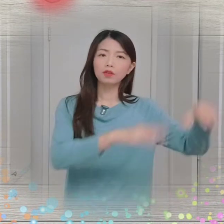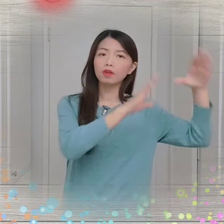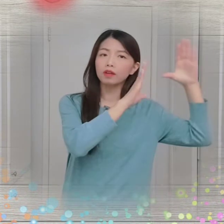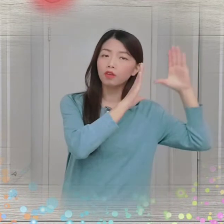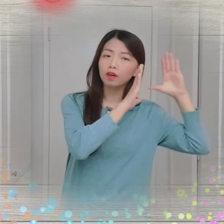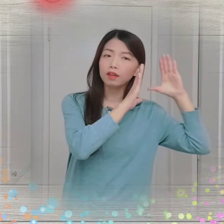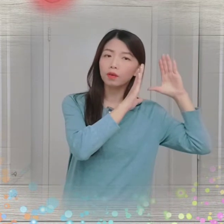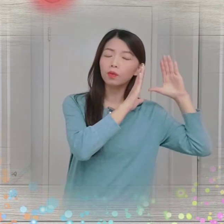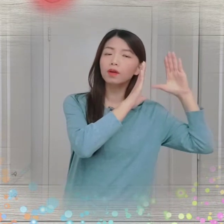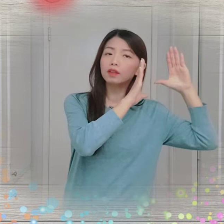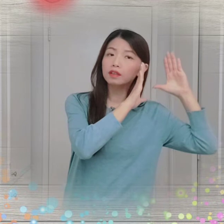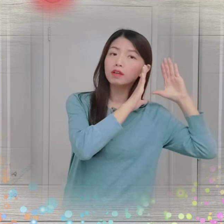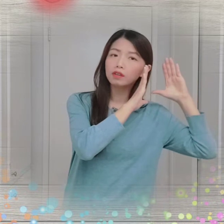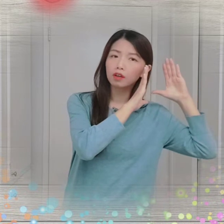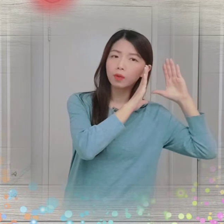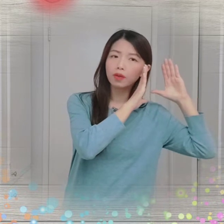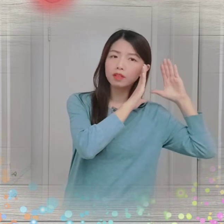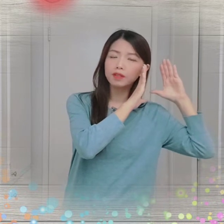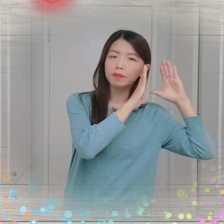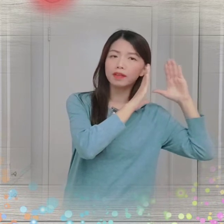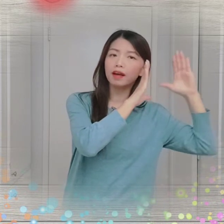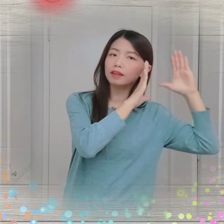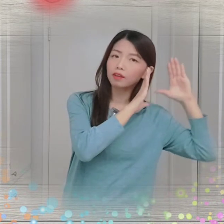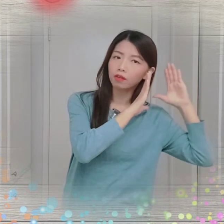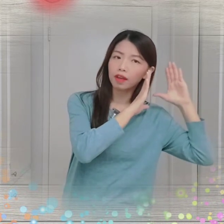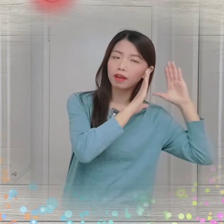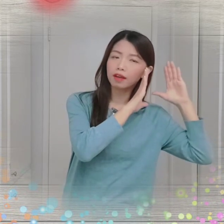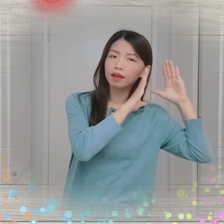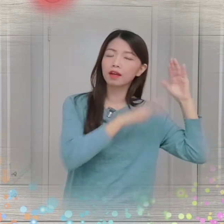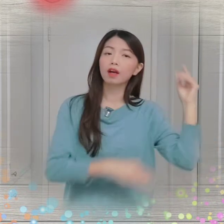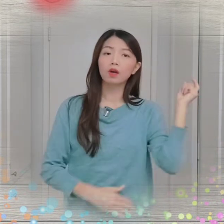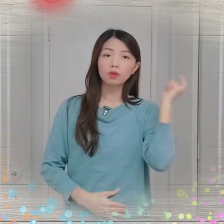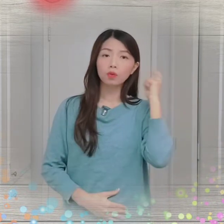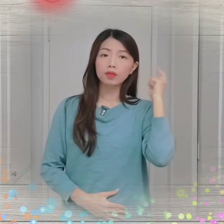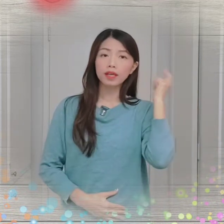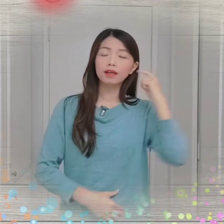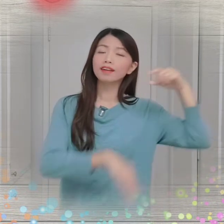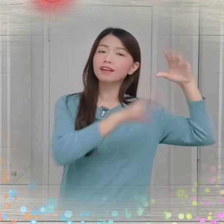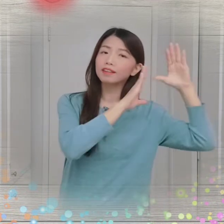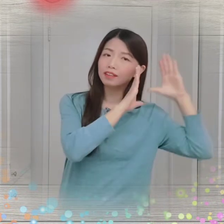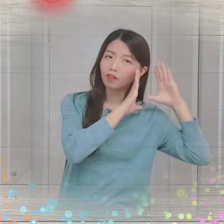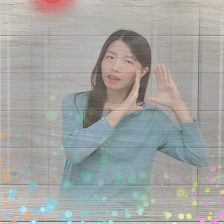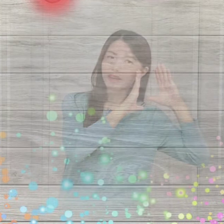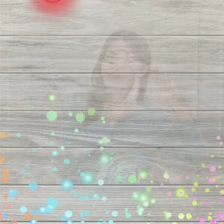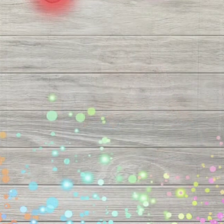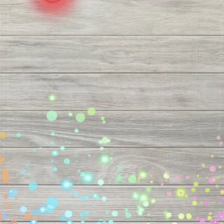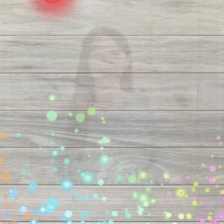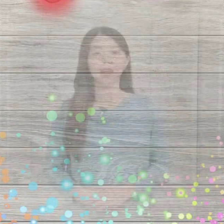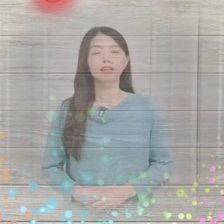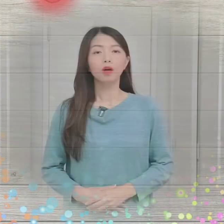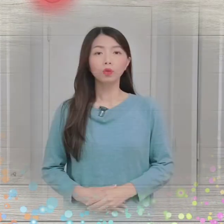양손을 이렇게 귀가에 대고 듣는 것처럼 표현하시면 됩니다. 들었네 소식 들었네